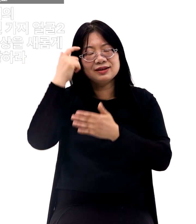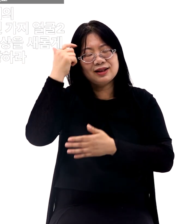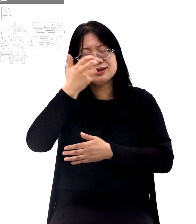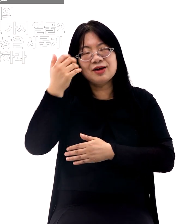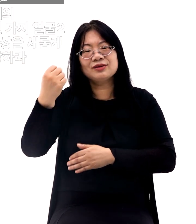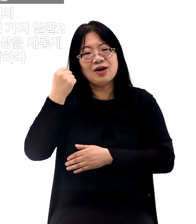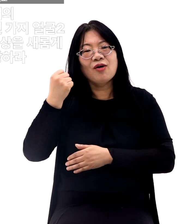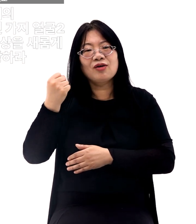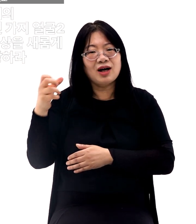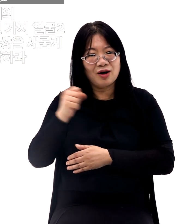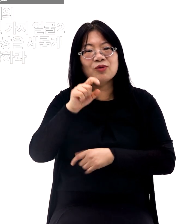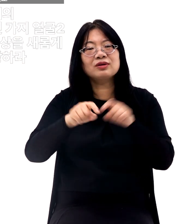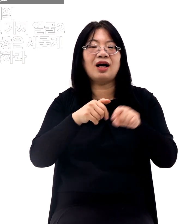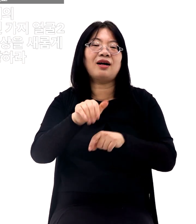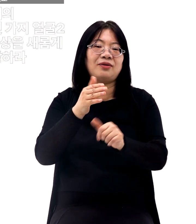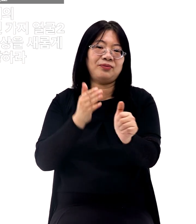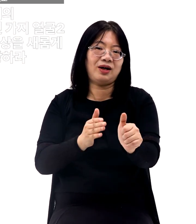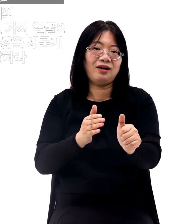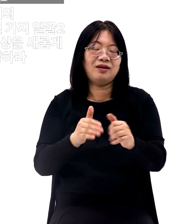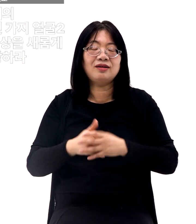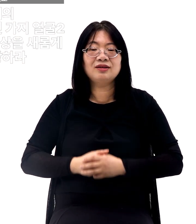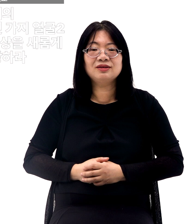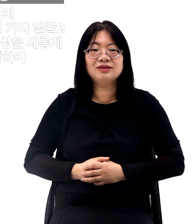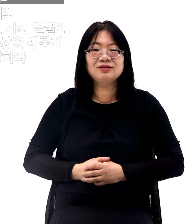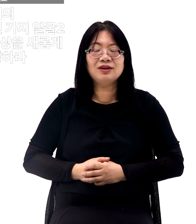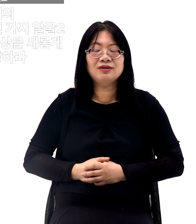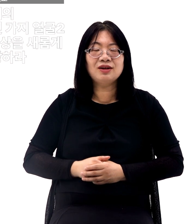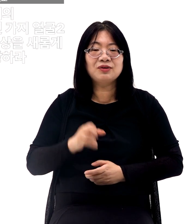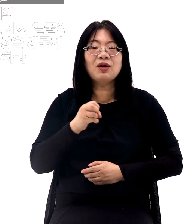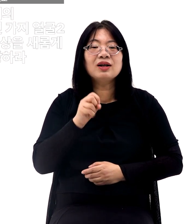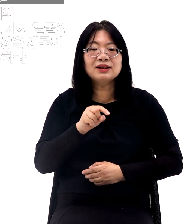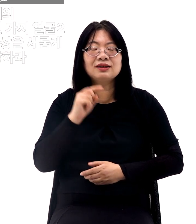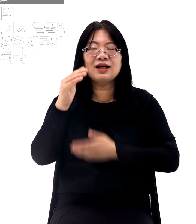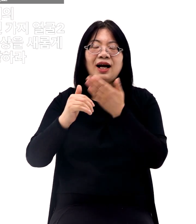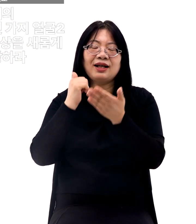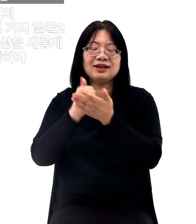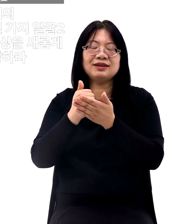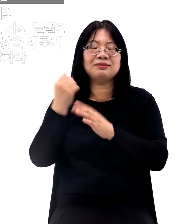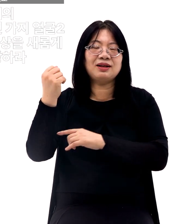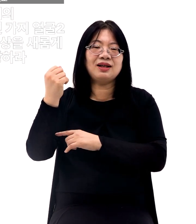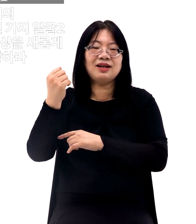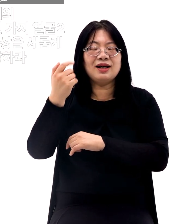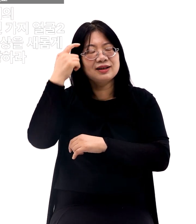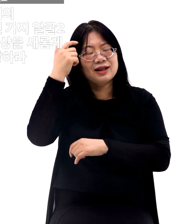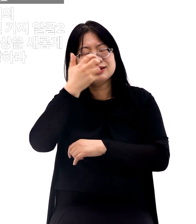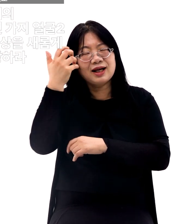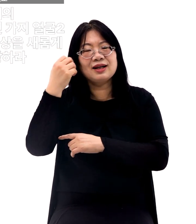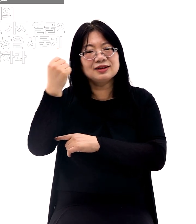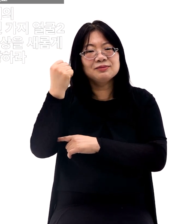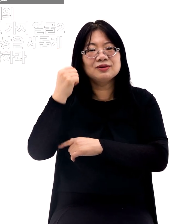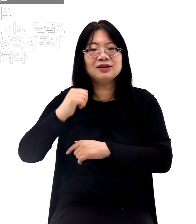그 상상력이 어느 시간을 통해서 주어지는 거죠? 예배 시간을 통해서.